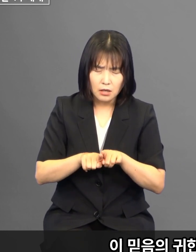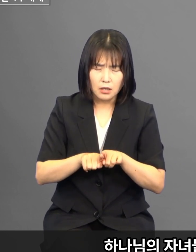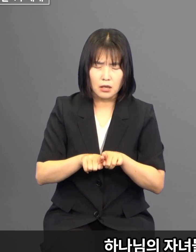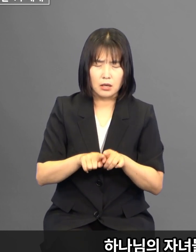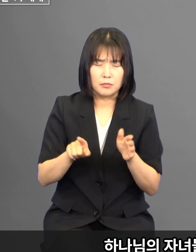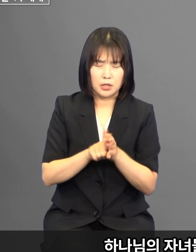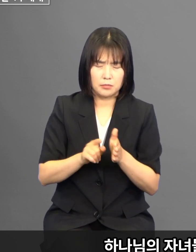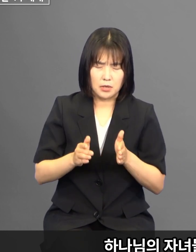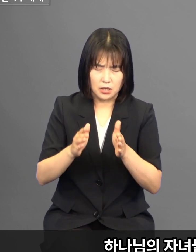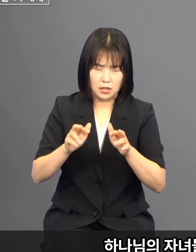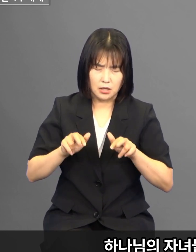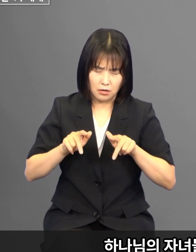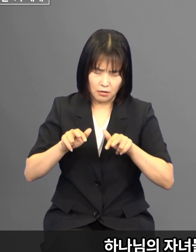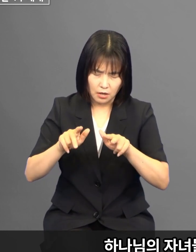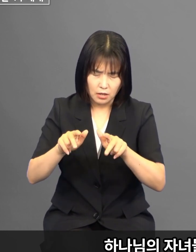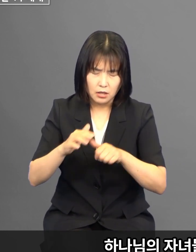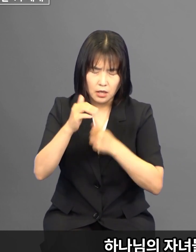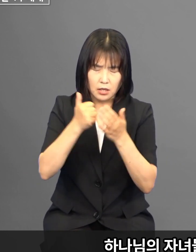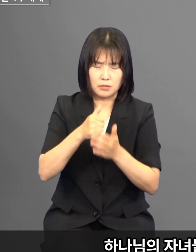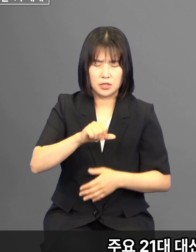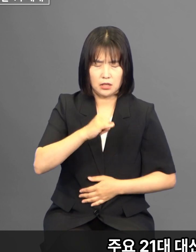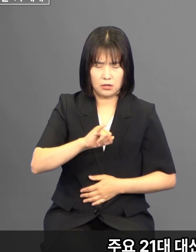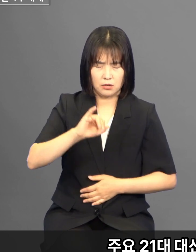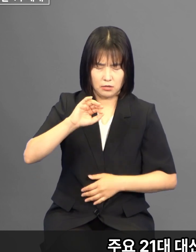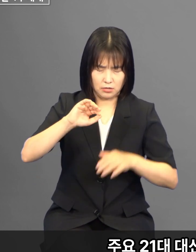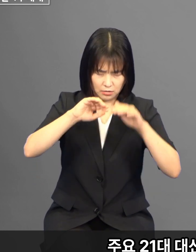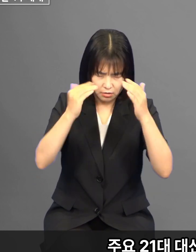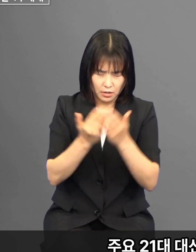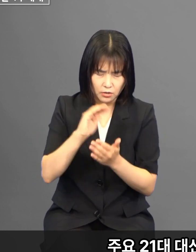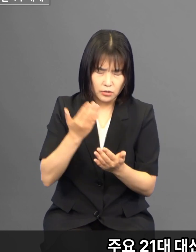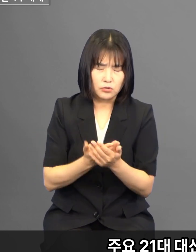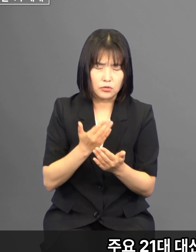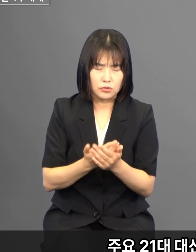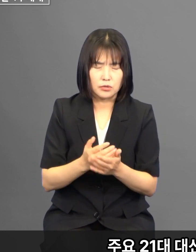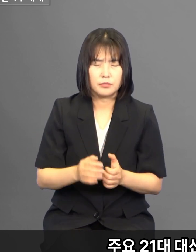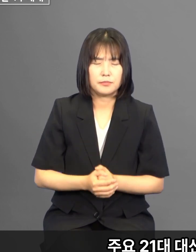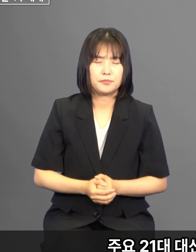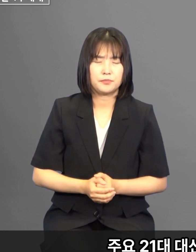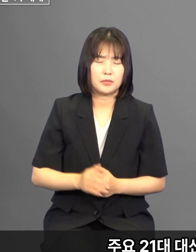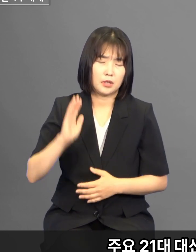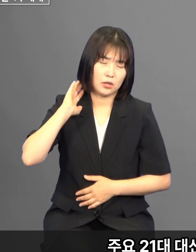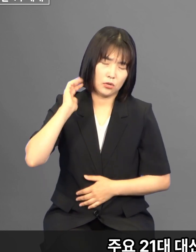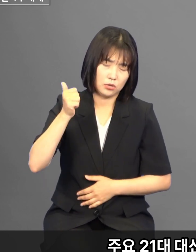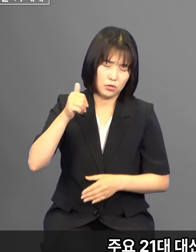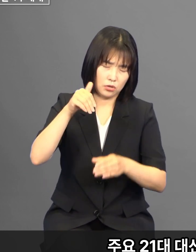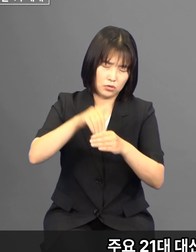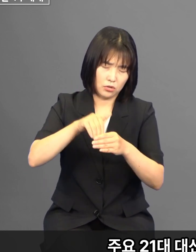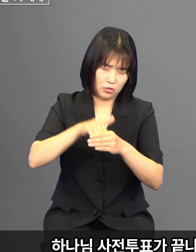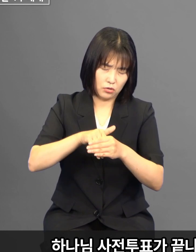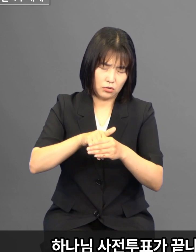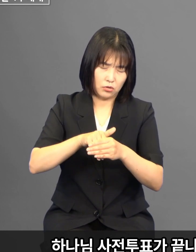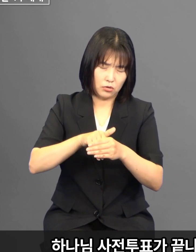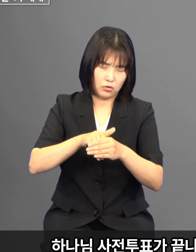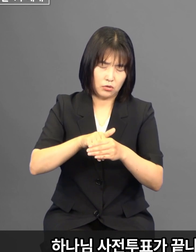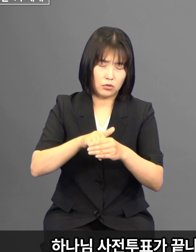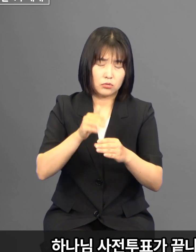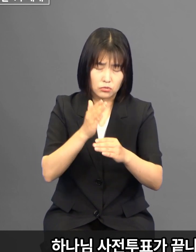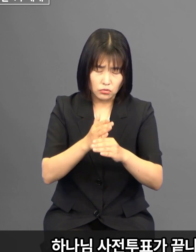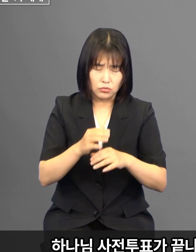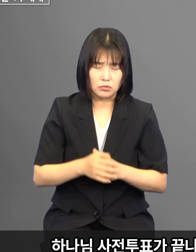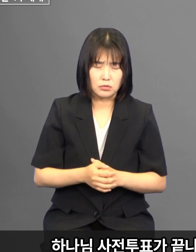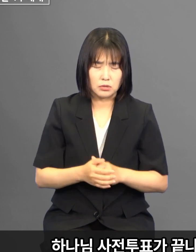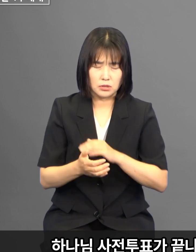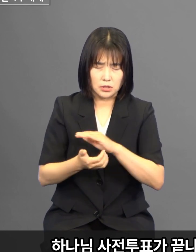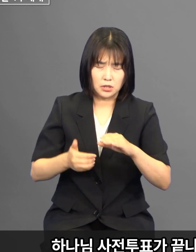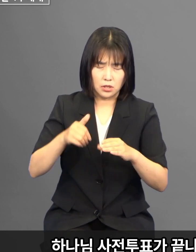걸어나가는 하나님의 자녀들이 되게 하여 주시옵소서. 주여, 21대 대선을 지금 치르고 있습니다. 하나님, 사전